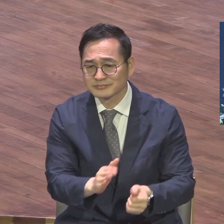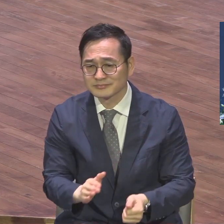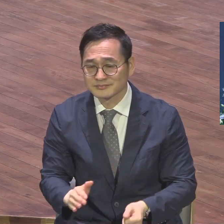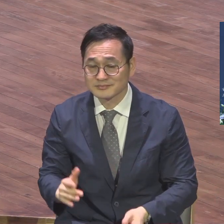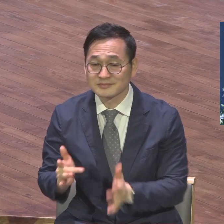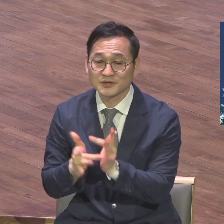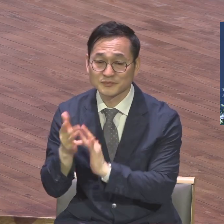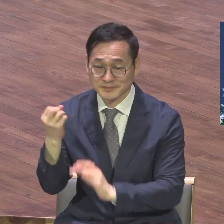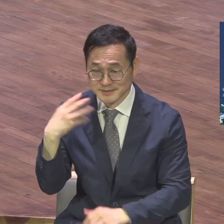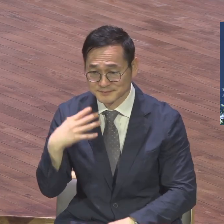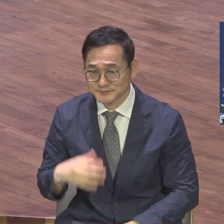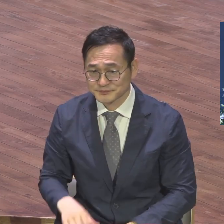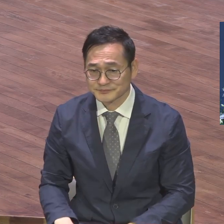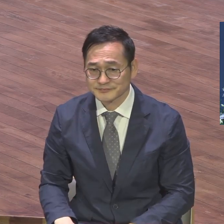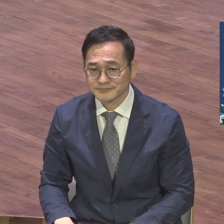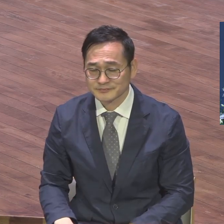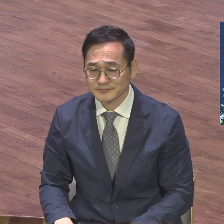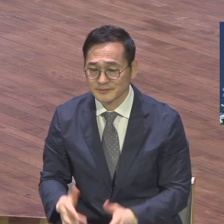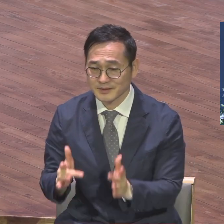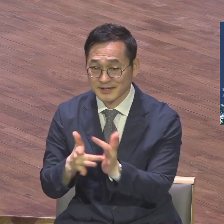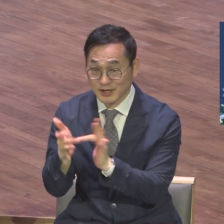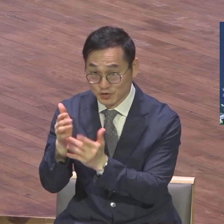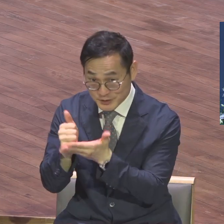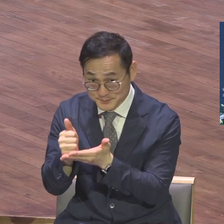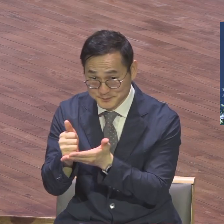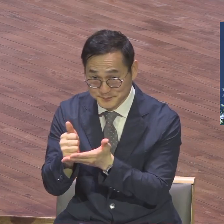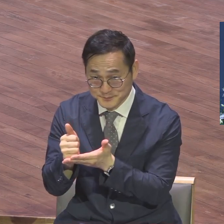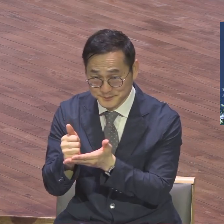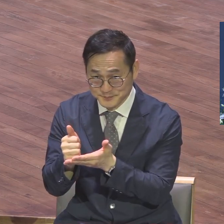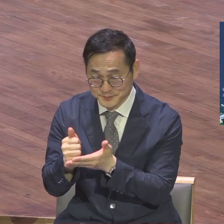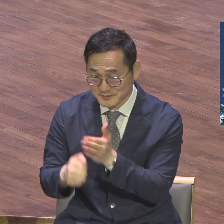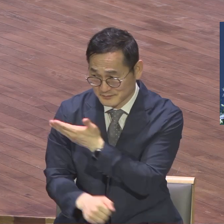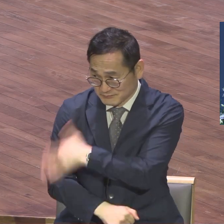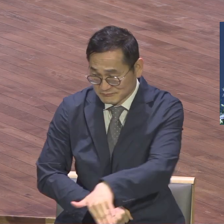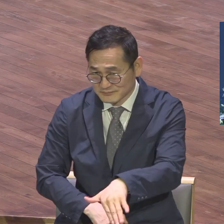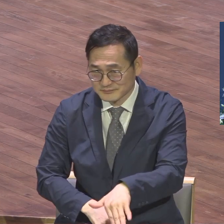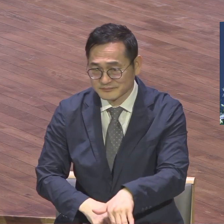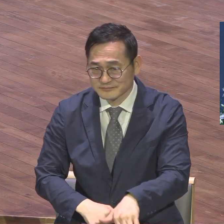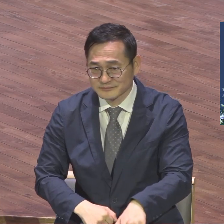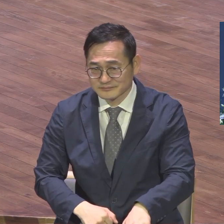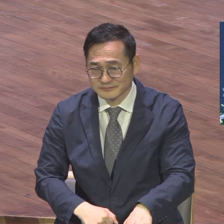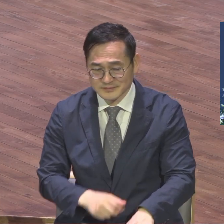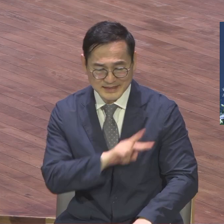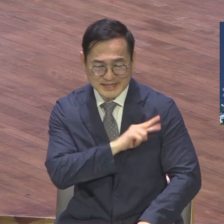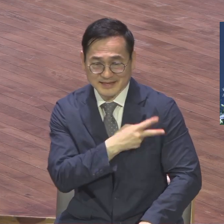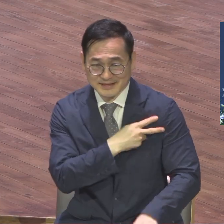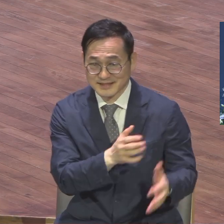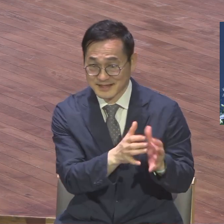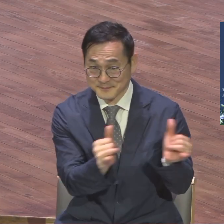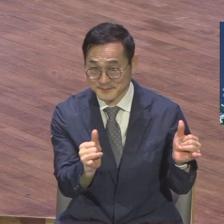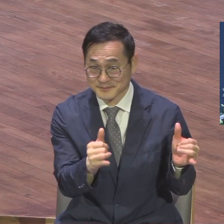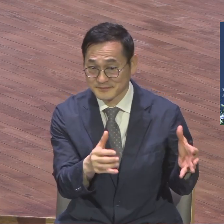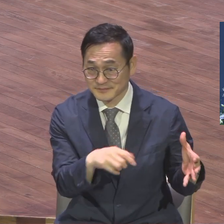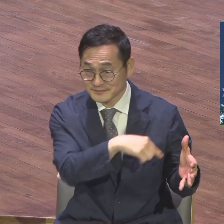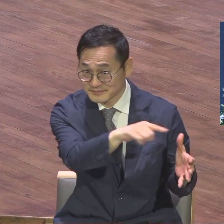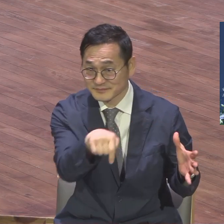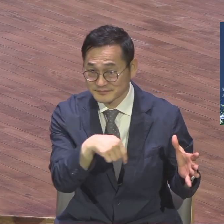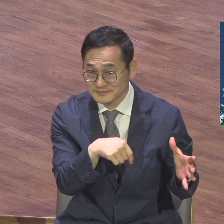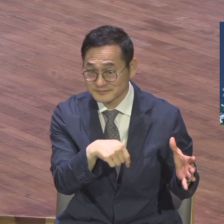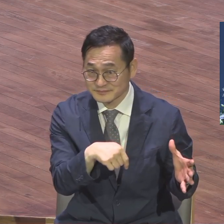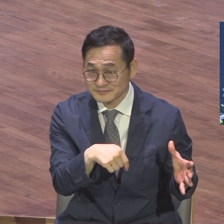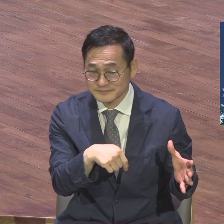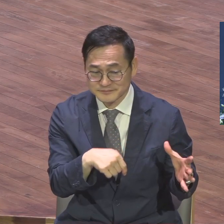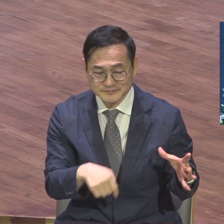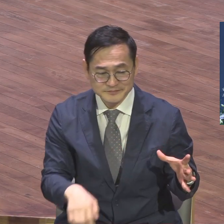성경 진리 예수 그리스도를 부인하는 이단자들은 진리 외에 예수 그리스도를